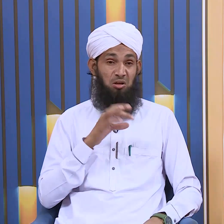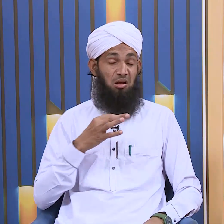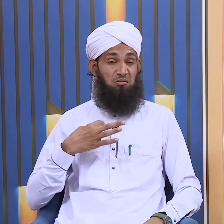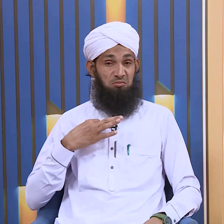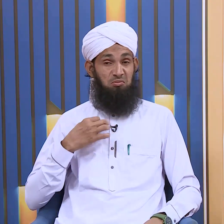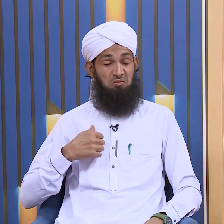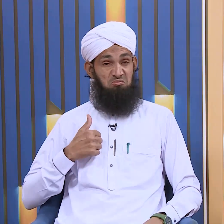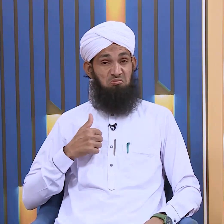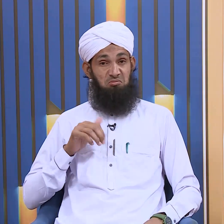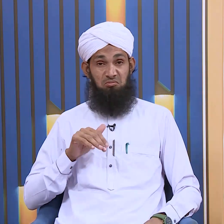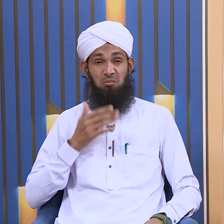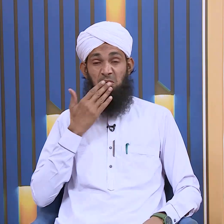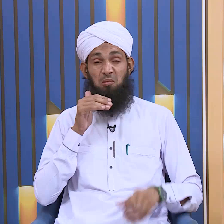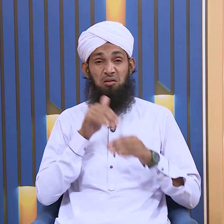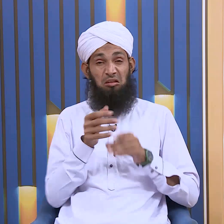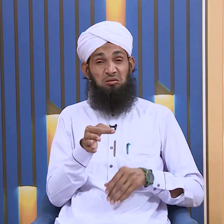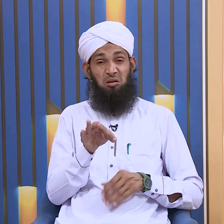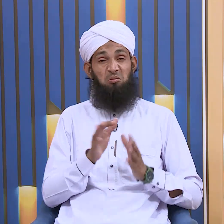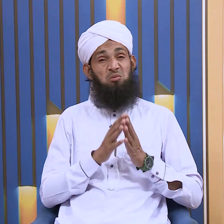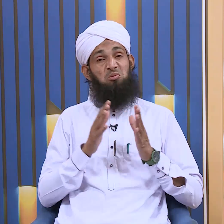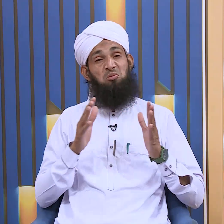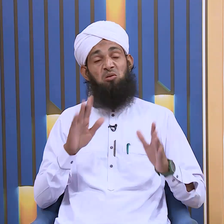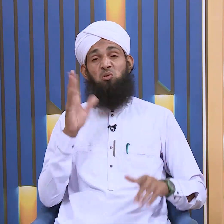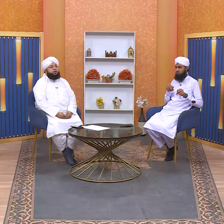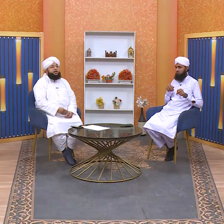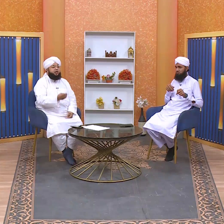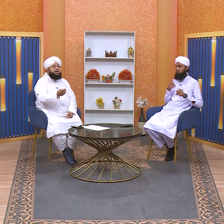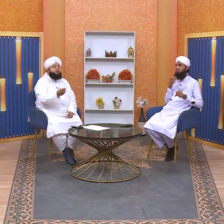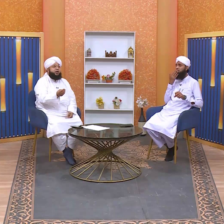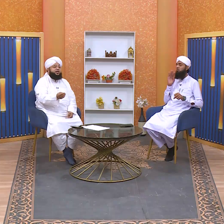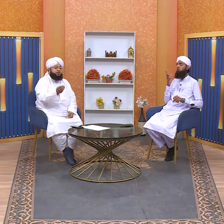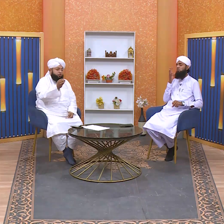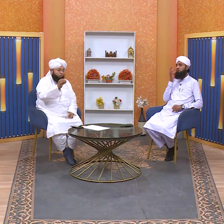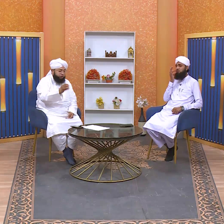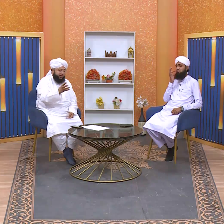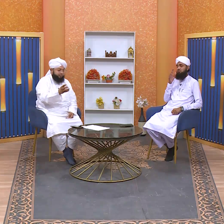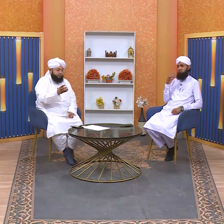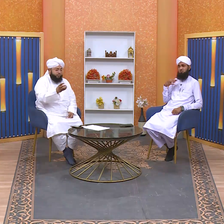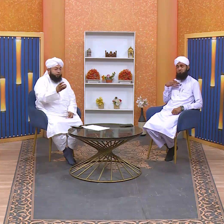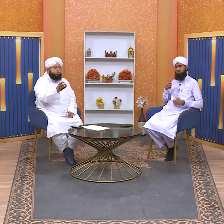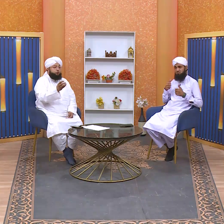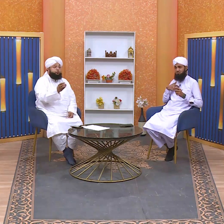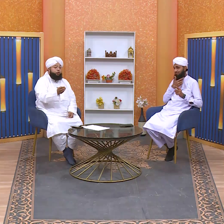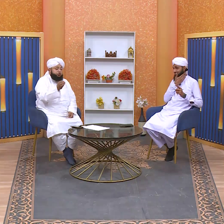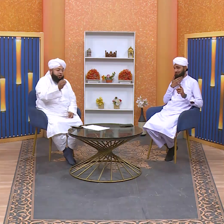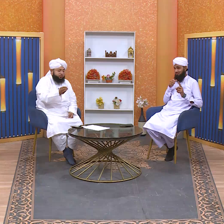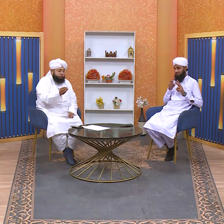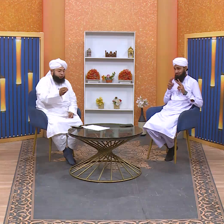ایسی بیماری ہے کہ جس میں مبتلا شخص، یعنی اگر یہ بیماری کسی کو ہو جائے تو وہ شخص جو